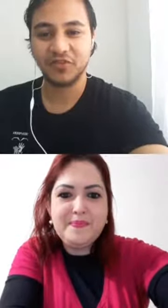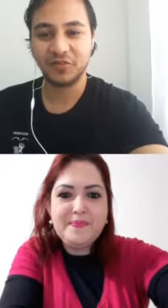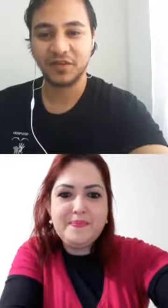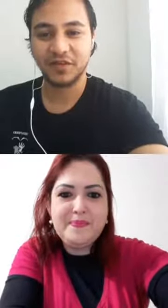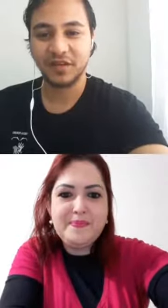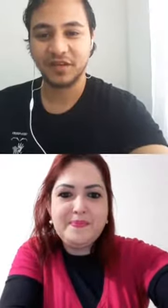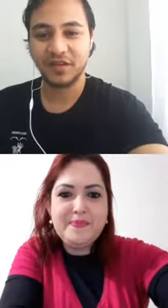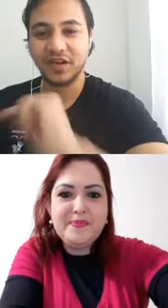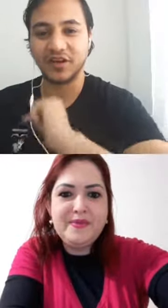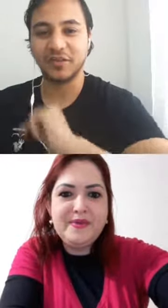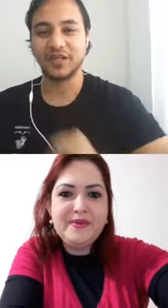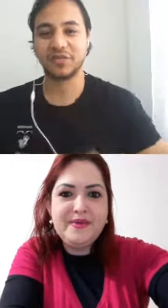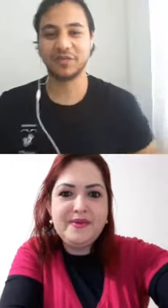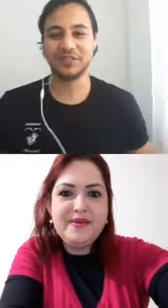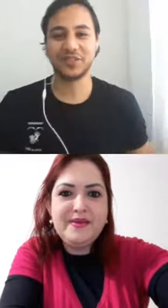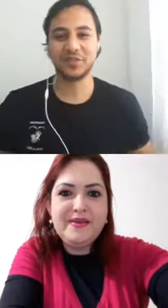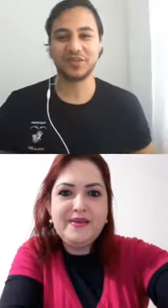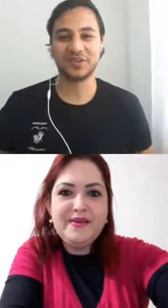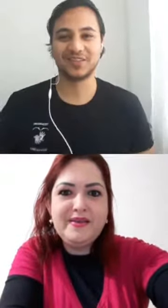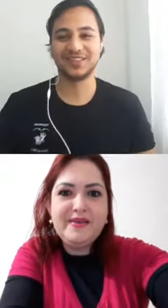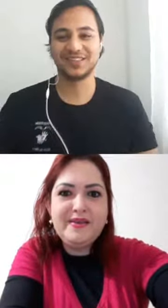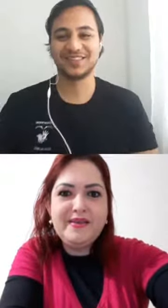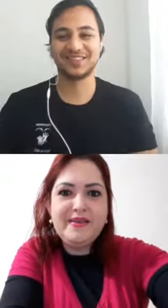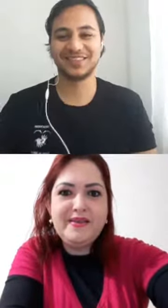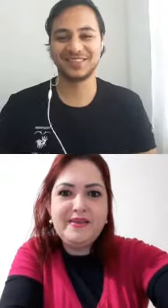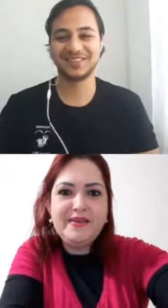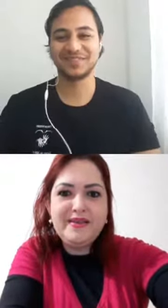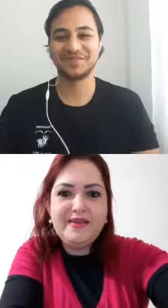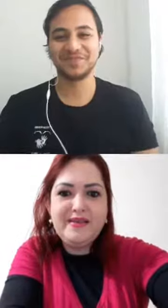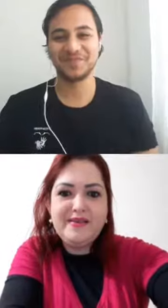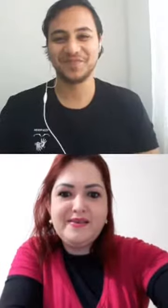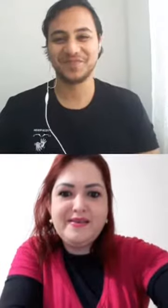Mais um. Aí, eu mandei para umas 20 pessoas.